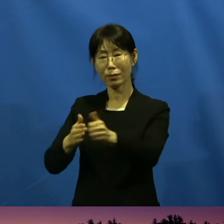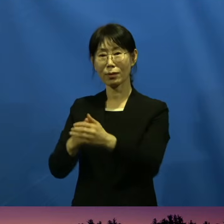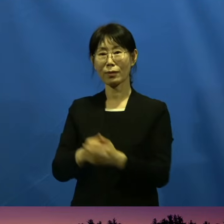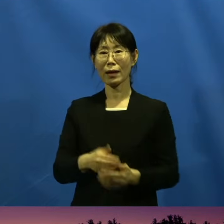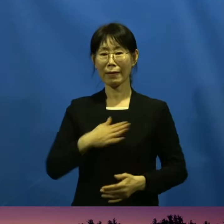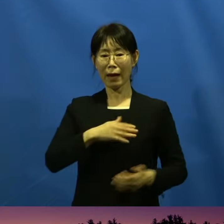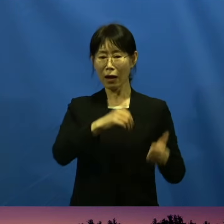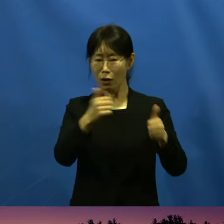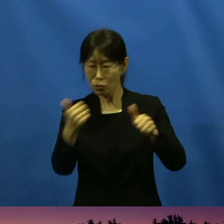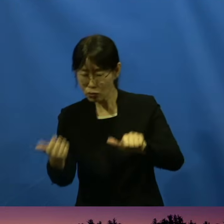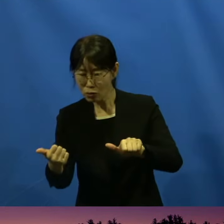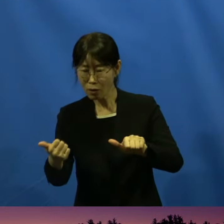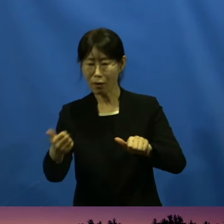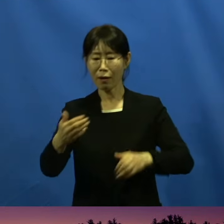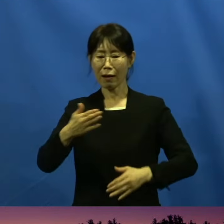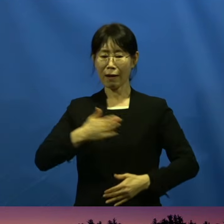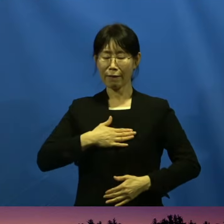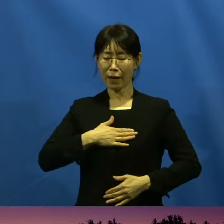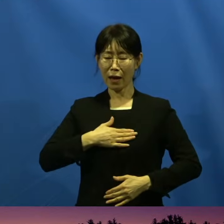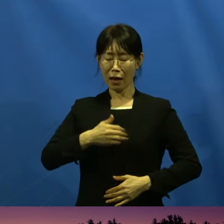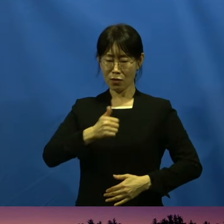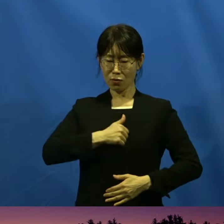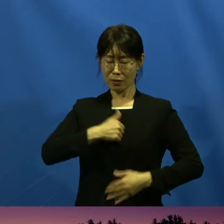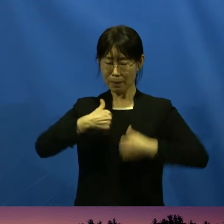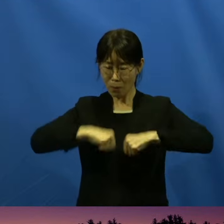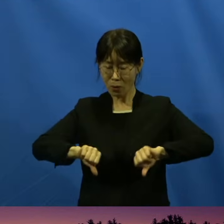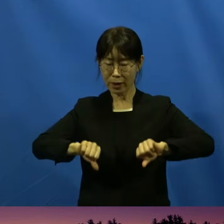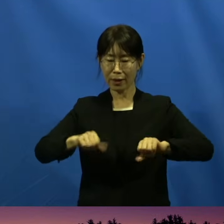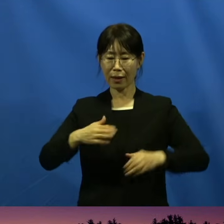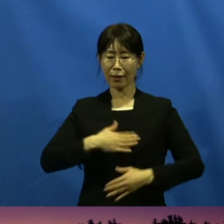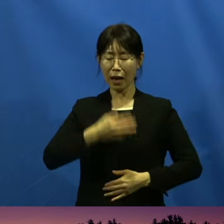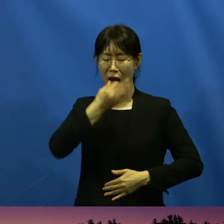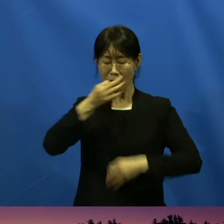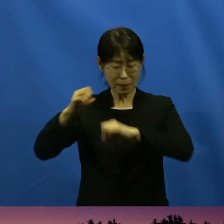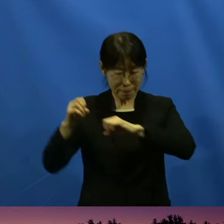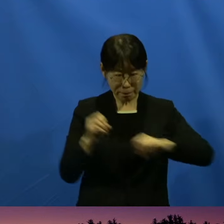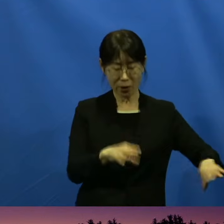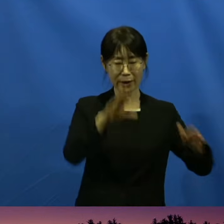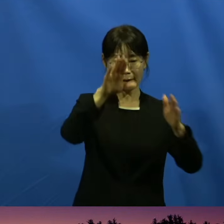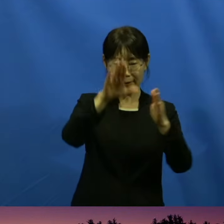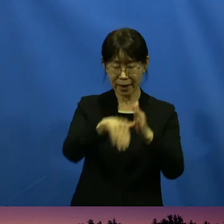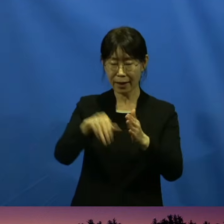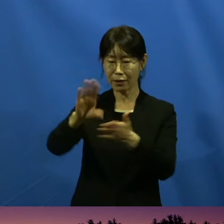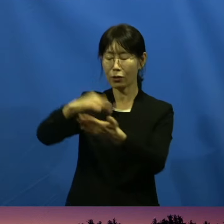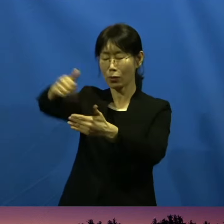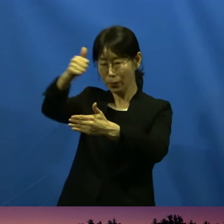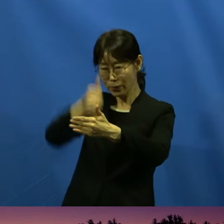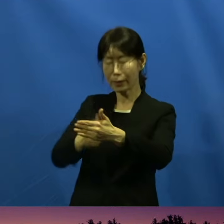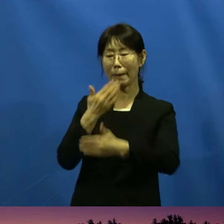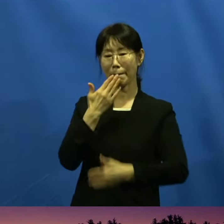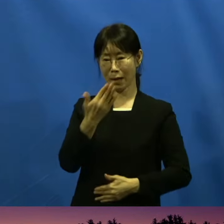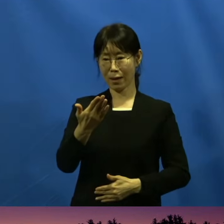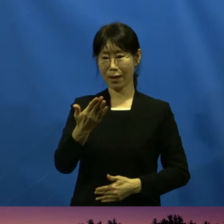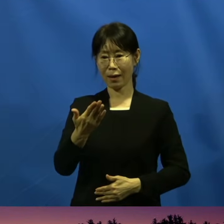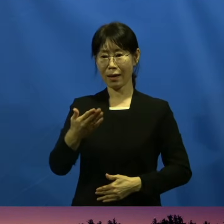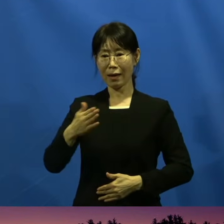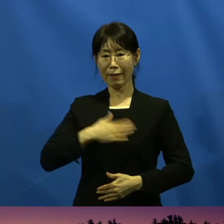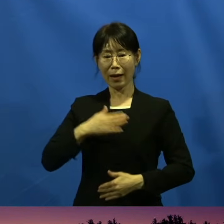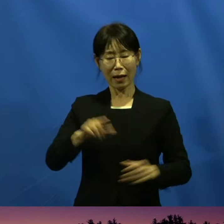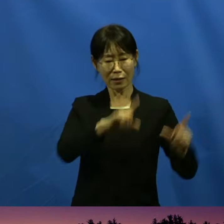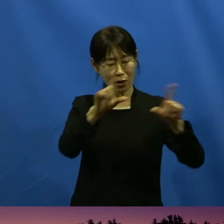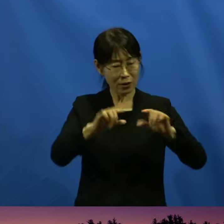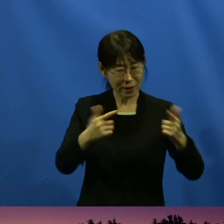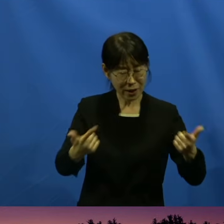죽어야 삽니다. 내가 그리스도와 함께 죽고 그리스도와 함께 사는 이 은혜를 허락하여 주시옵소서. 내가 사는 게